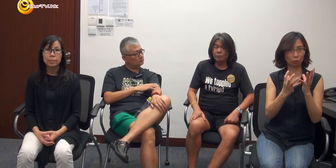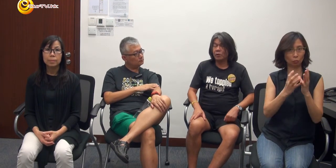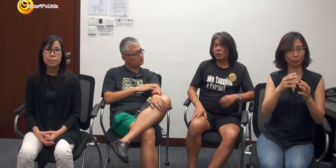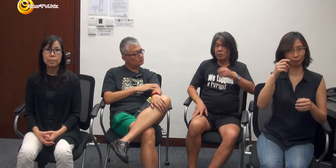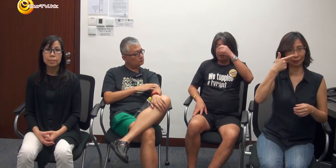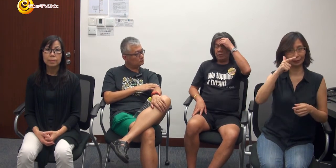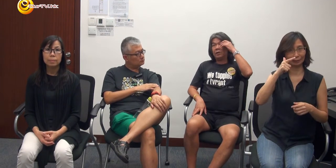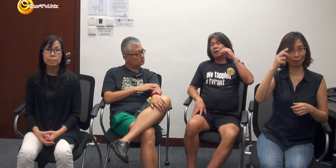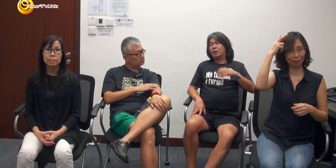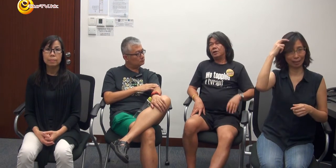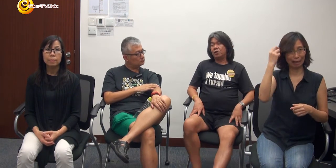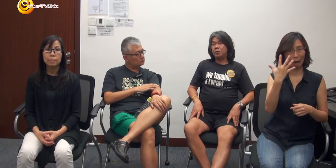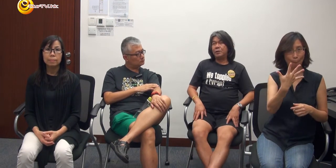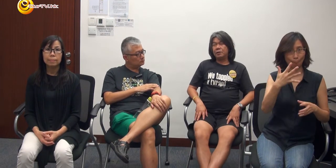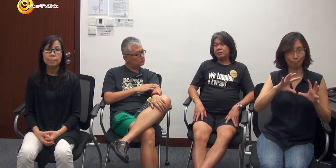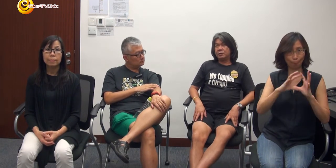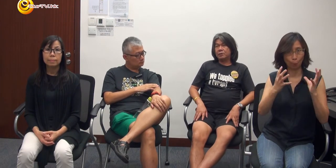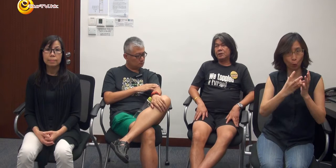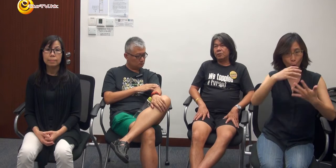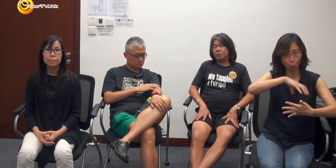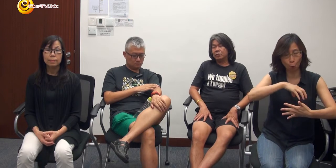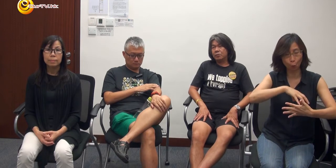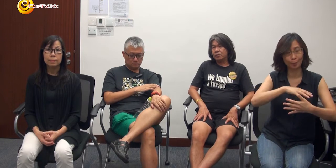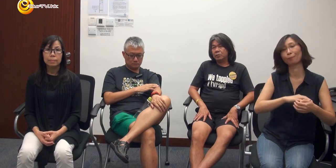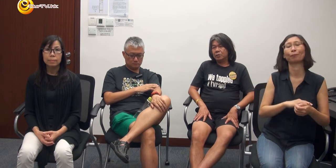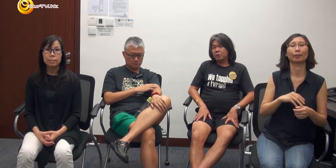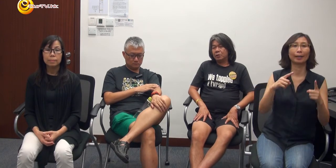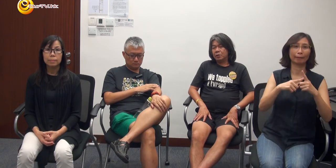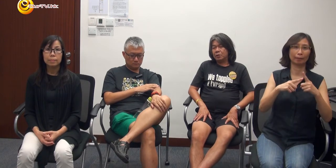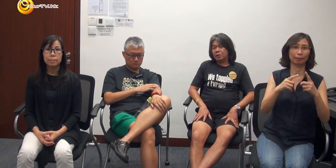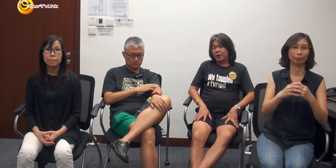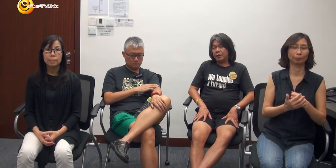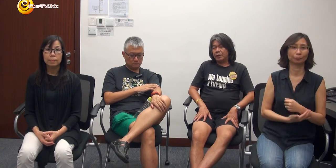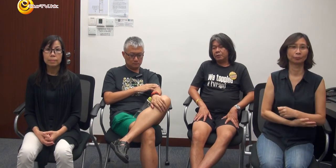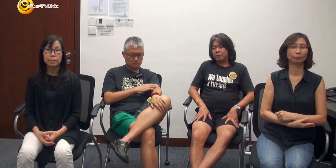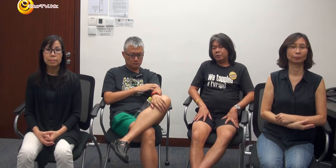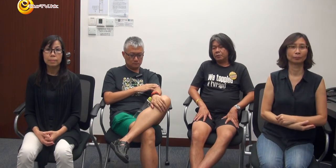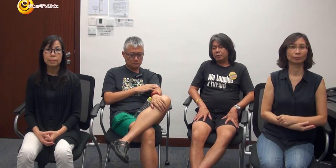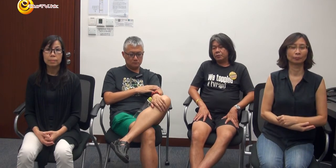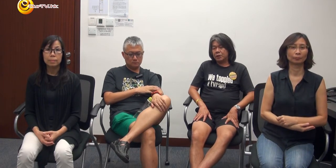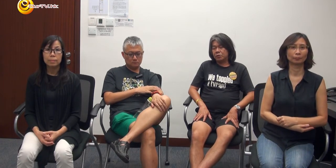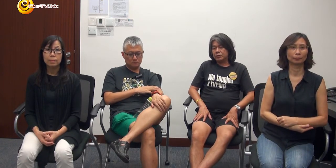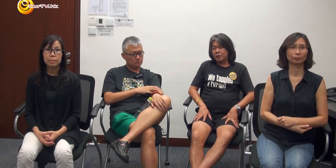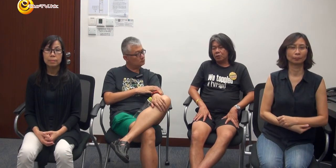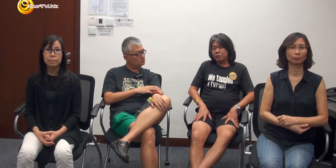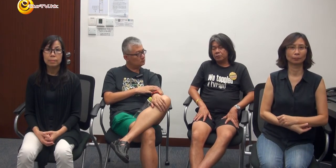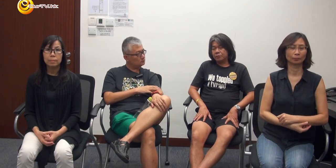類裏邊啲人係即係共產黨，